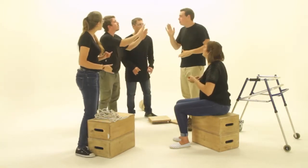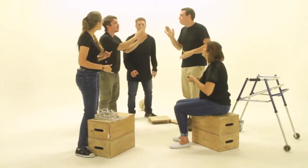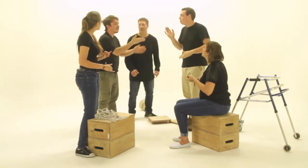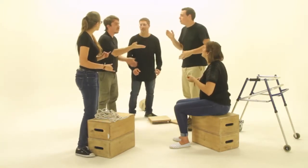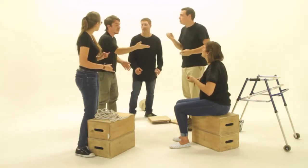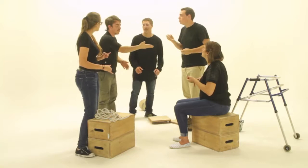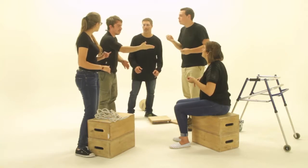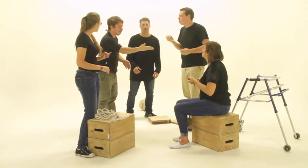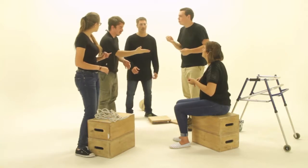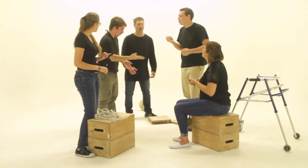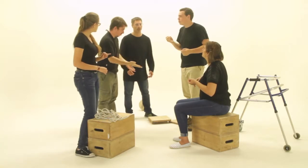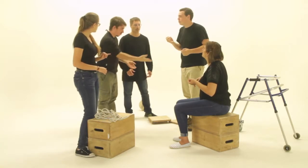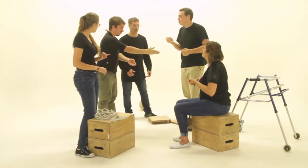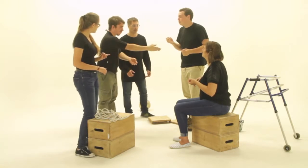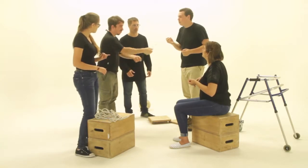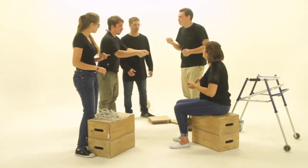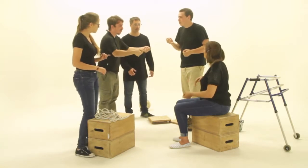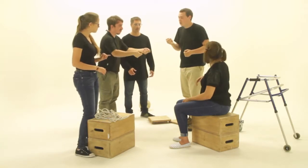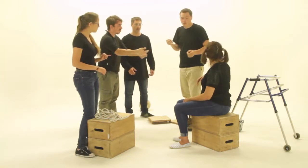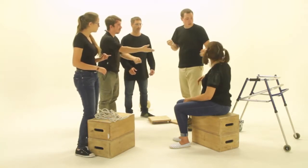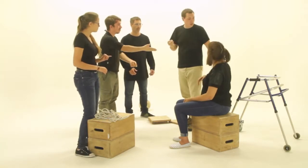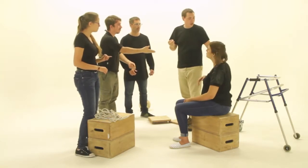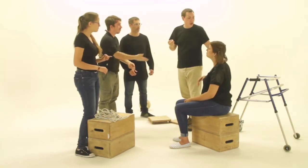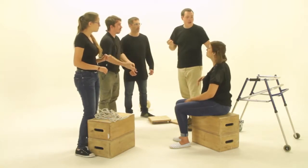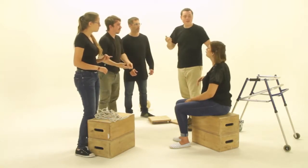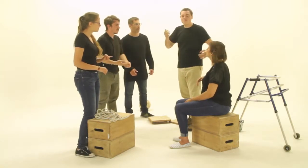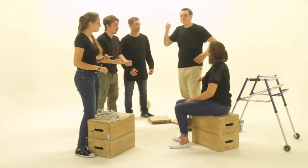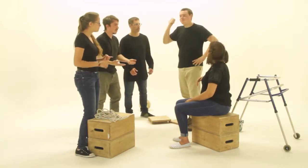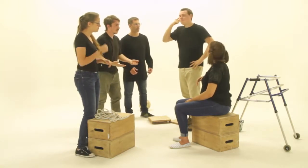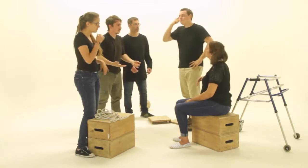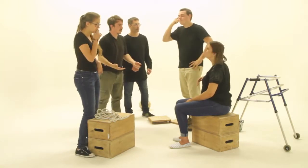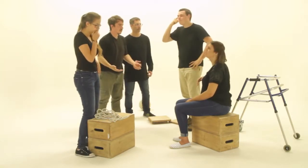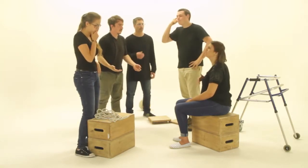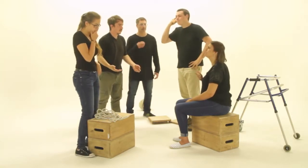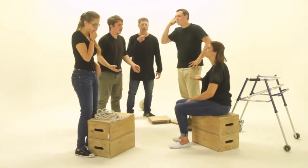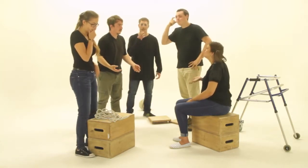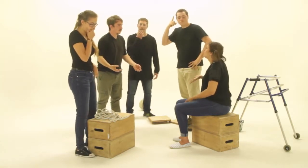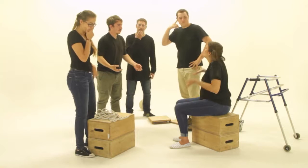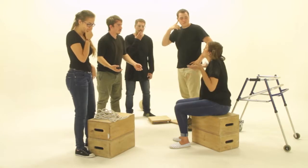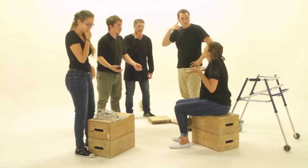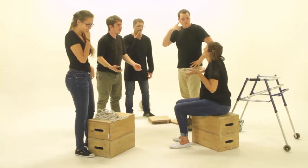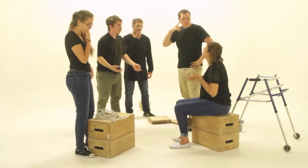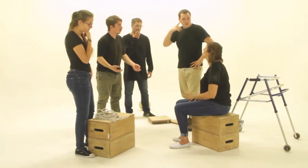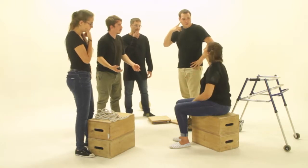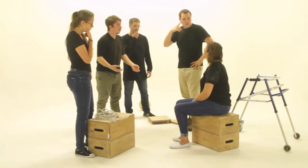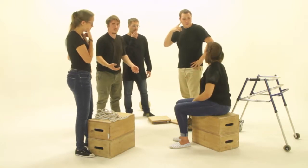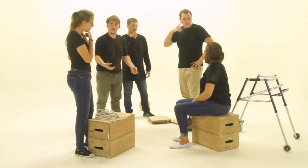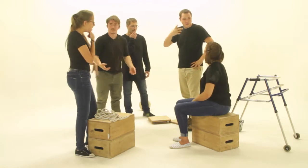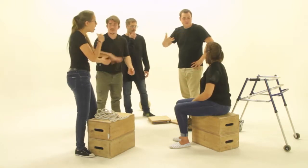encanta la idea. Vale, pero pará, ¿y cómo hacemos con Daniela? Si tiene un andador, ¿cómo vamos a hacer para que suba a la casita del árbol? No sé. Pa,